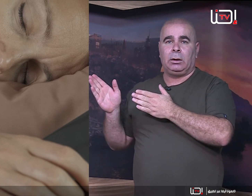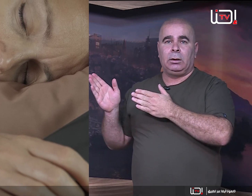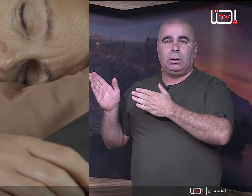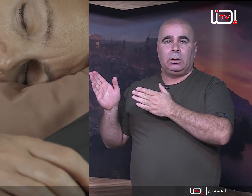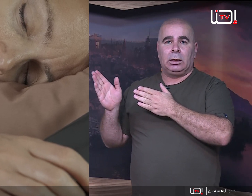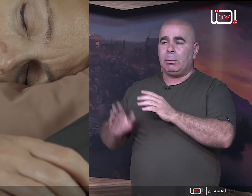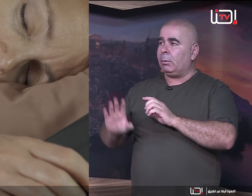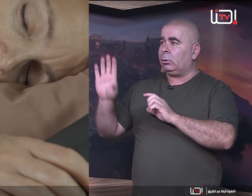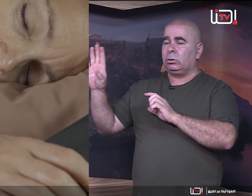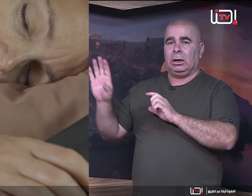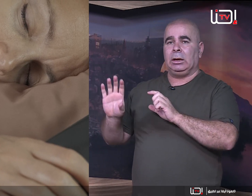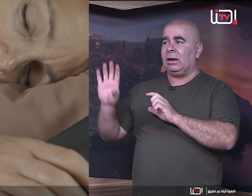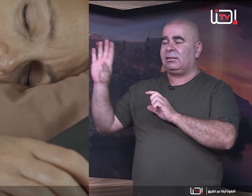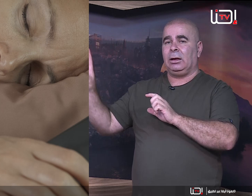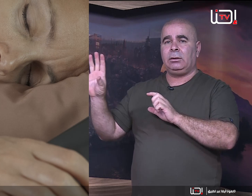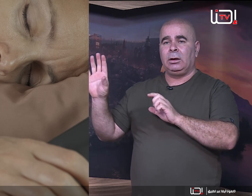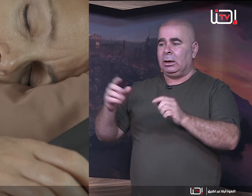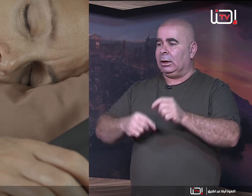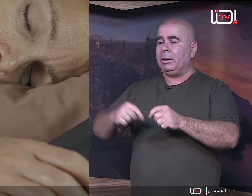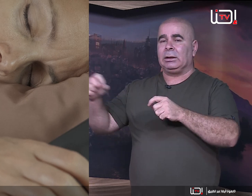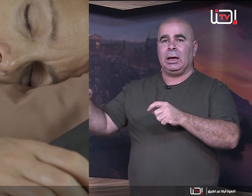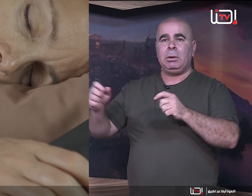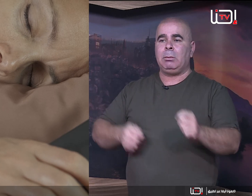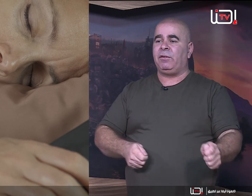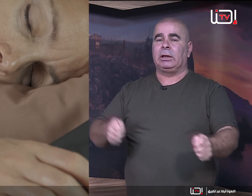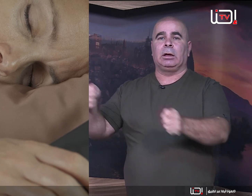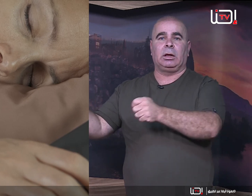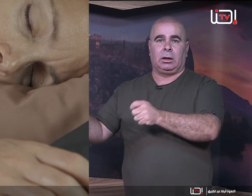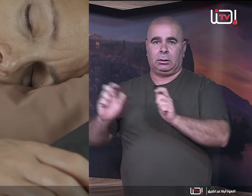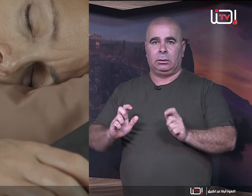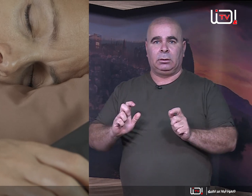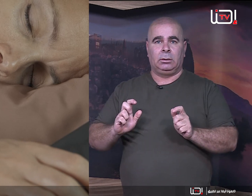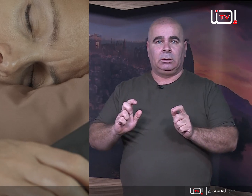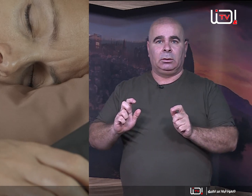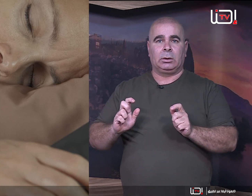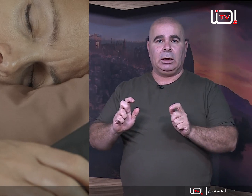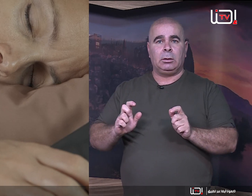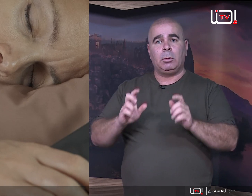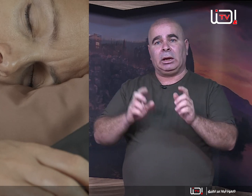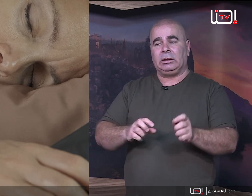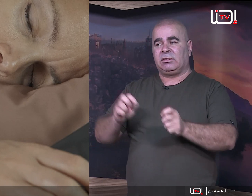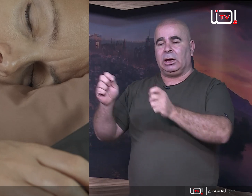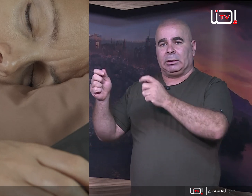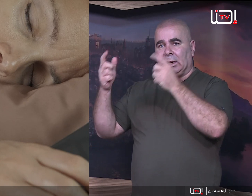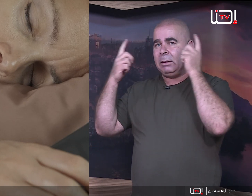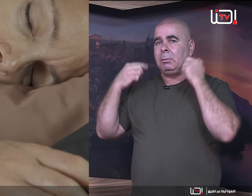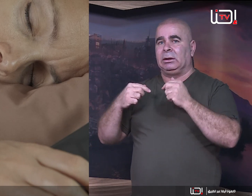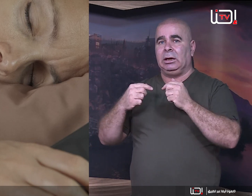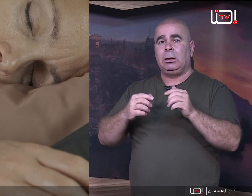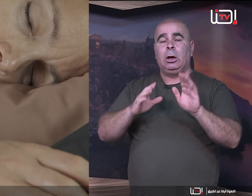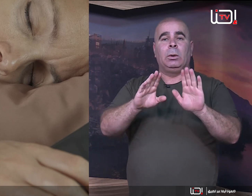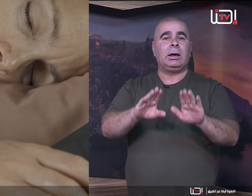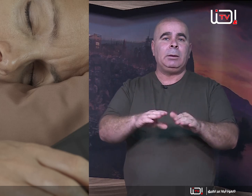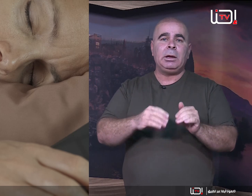مفتوحه الكاميرا محطوطه على ستاند البنت نايمه امها فاتت غطتها اوكي ممكن حتى استغربت انها نايمه